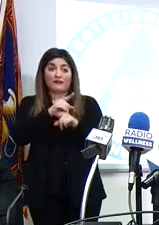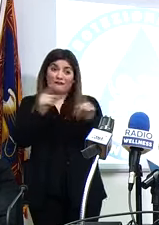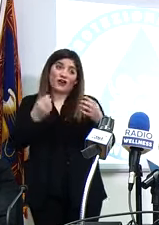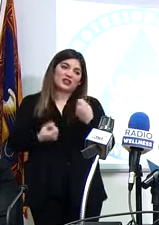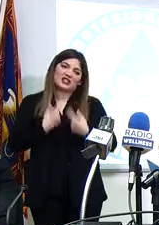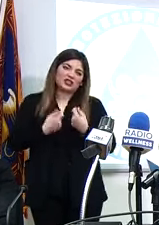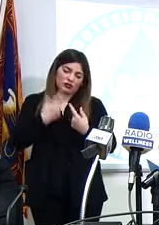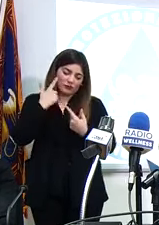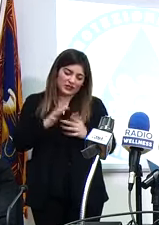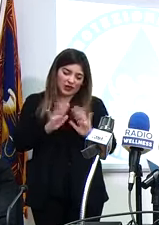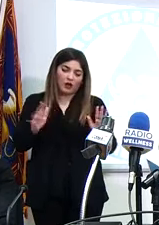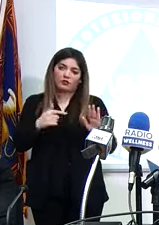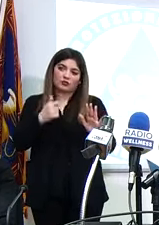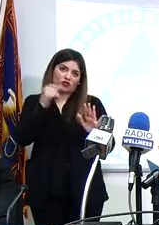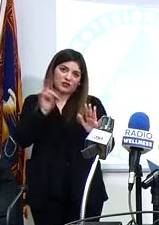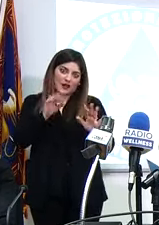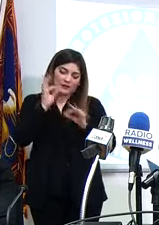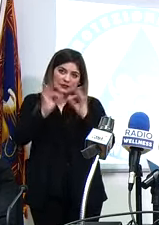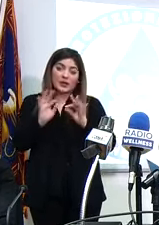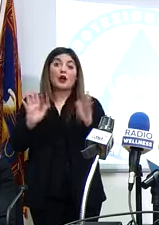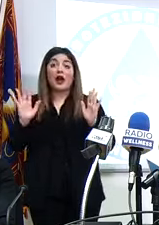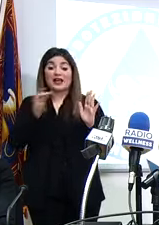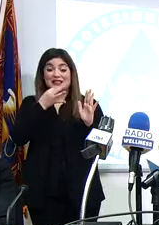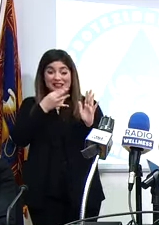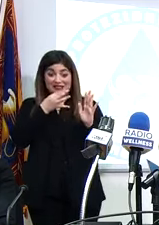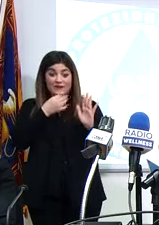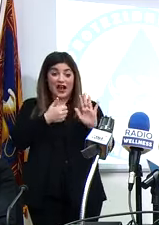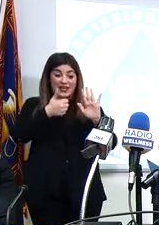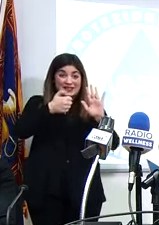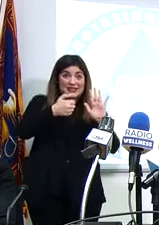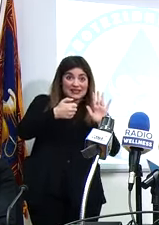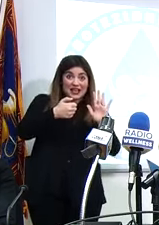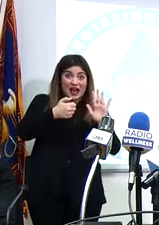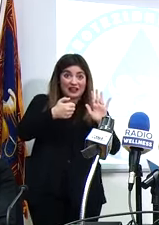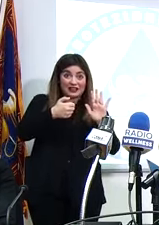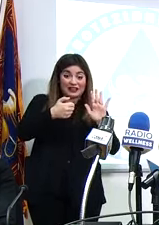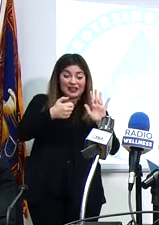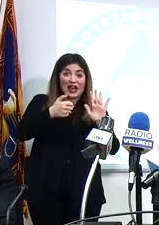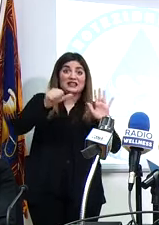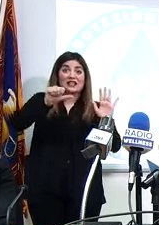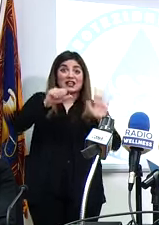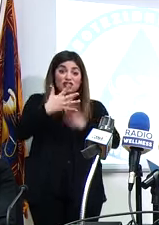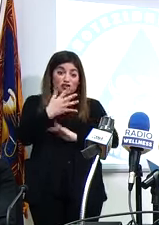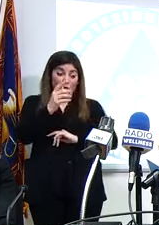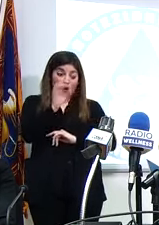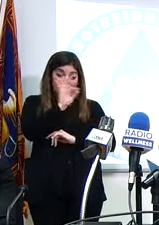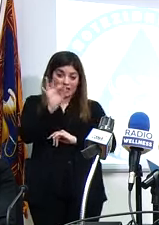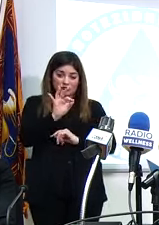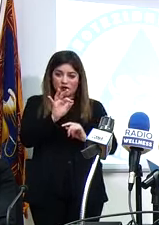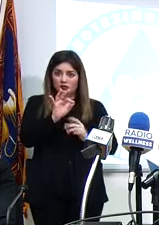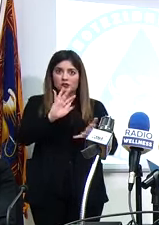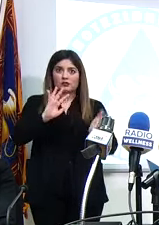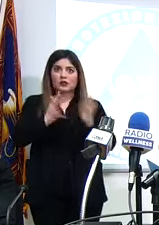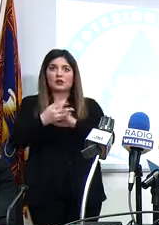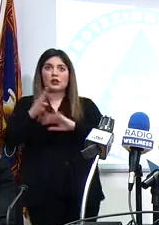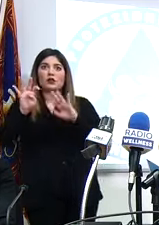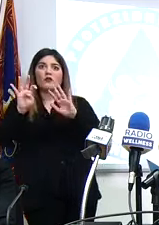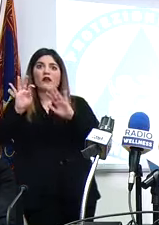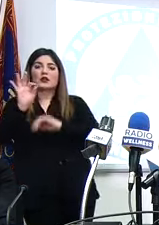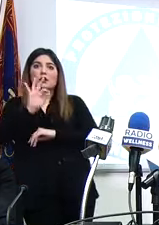dilungo. Quindi passare da un 60 al 90% è una differenza di 25%, quindi